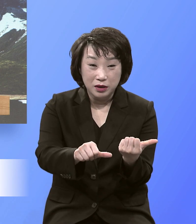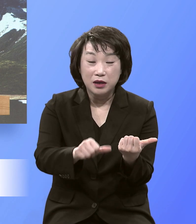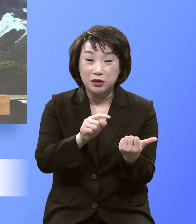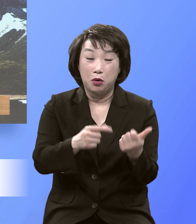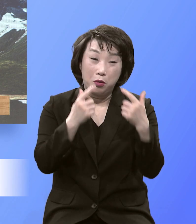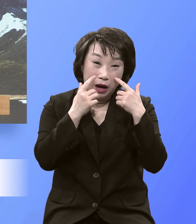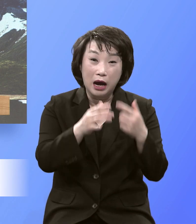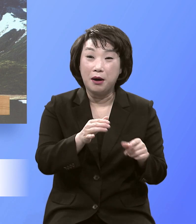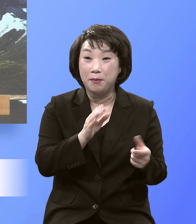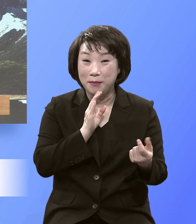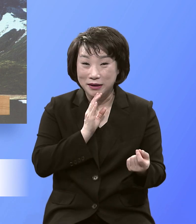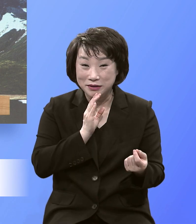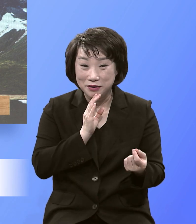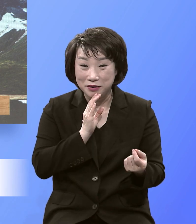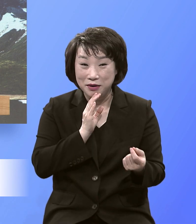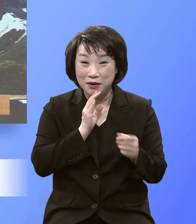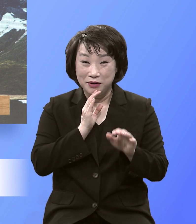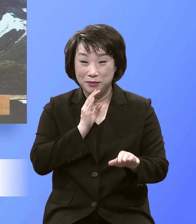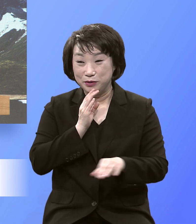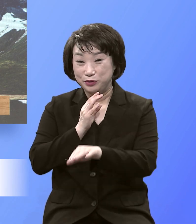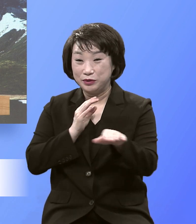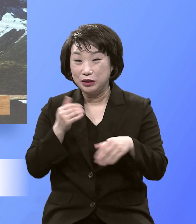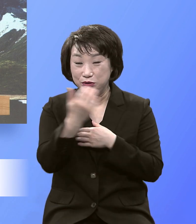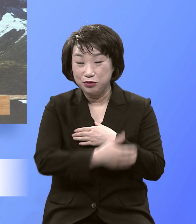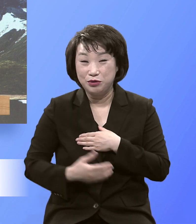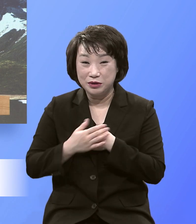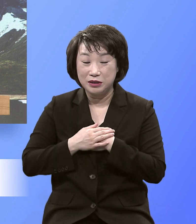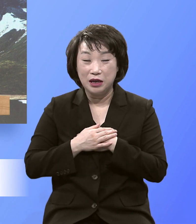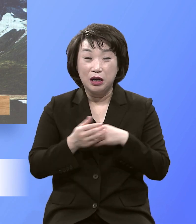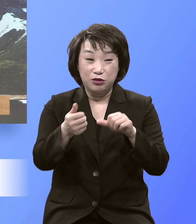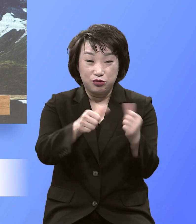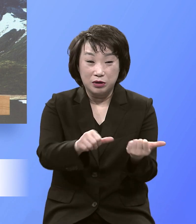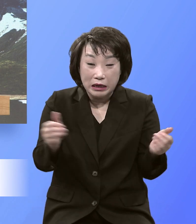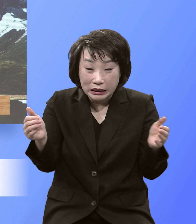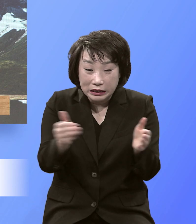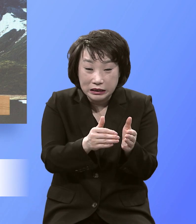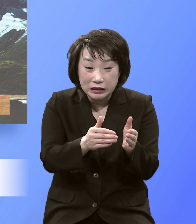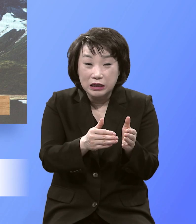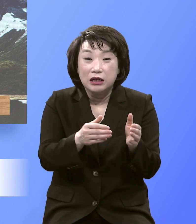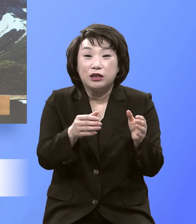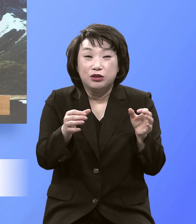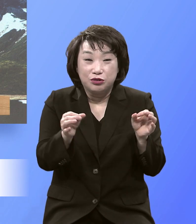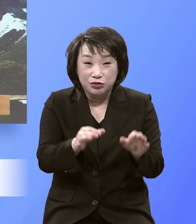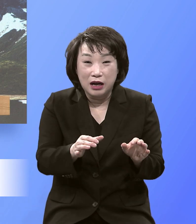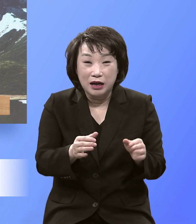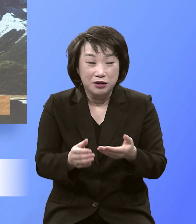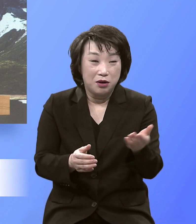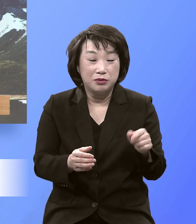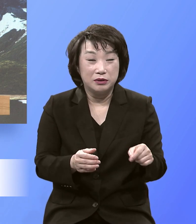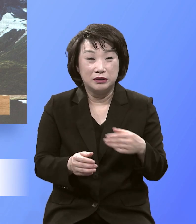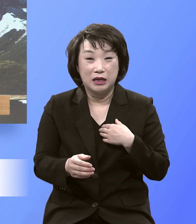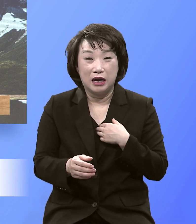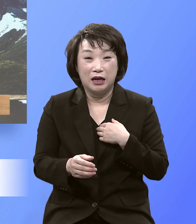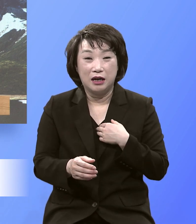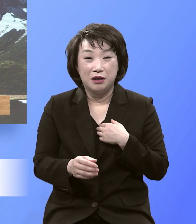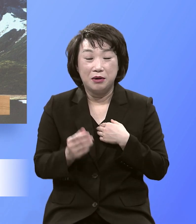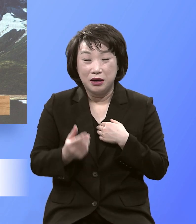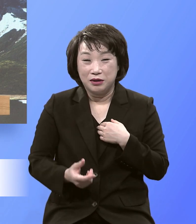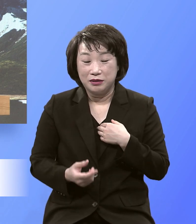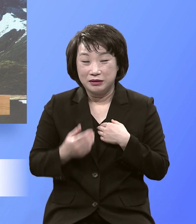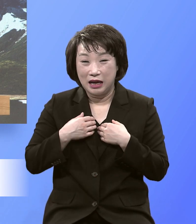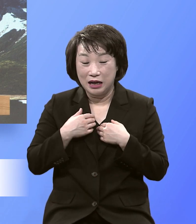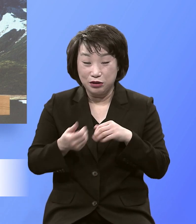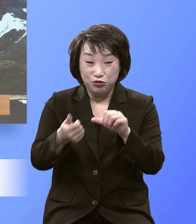부정할 수 없는 것이기에 육신의 죽음이 끝나는 순간에 우리의 죽음은 아버지 집에